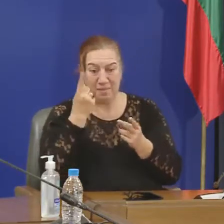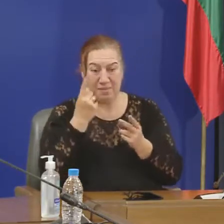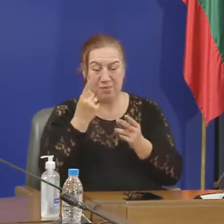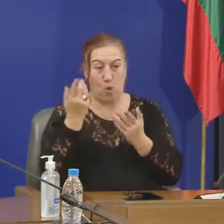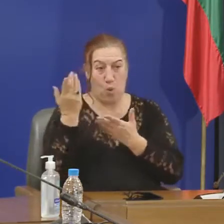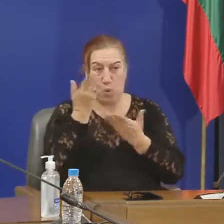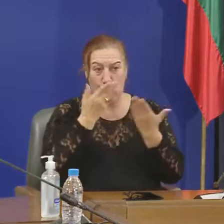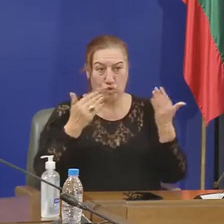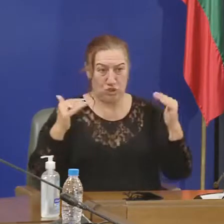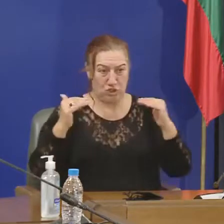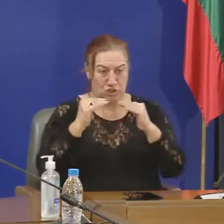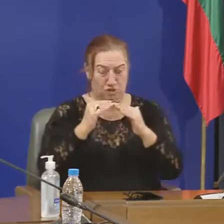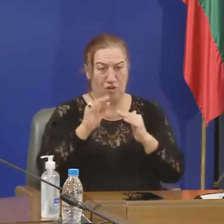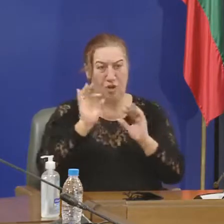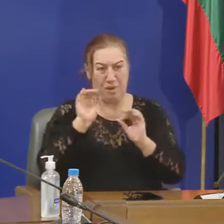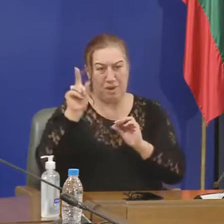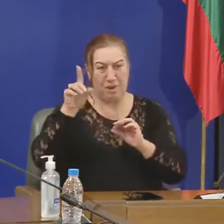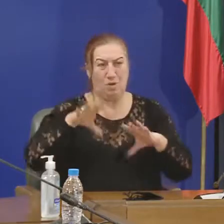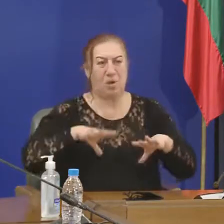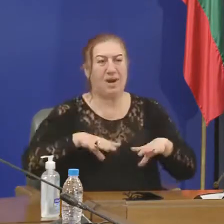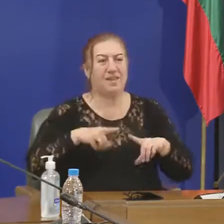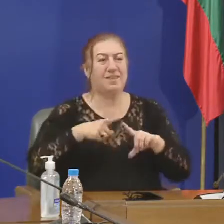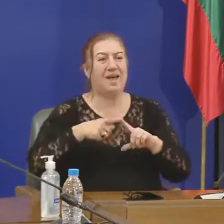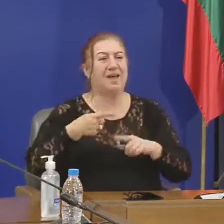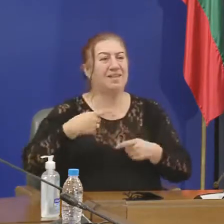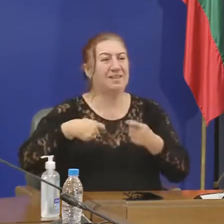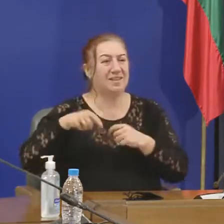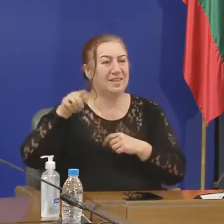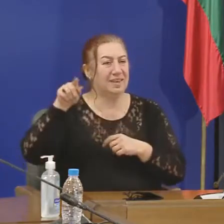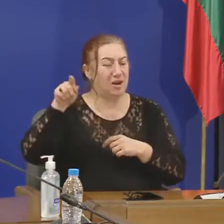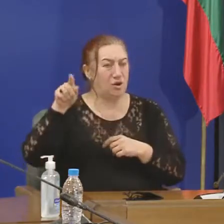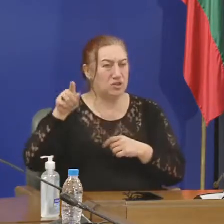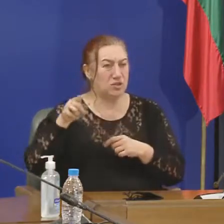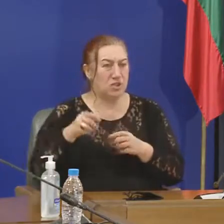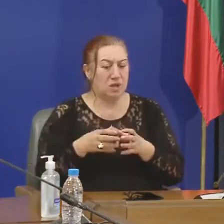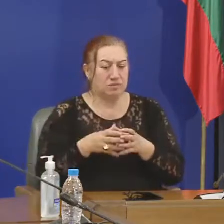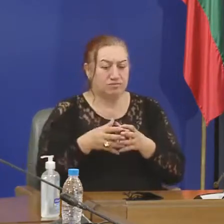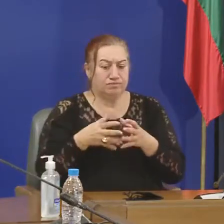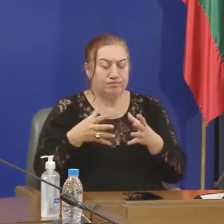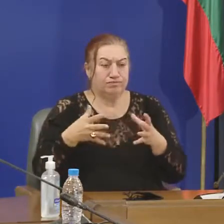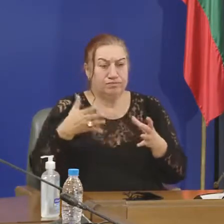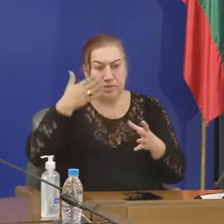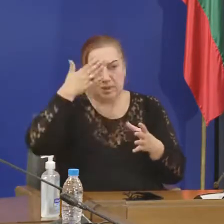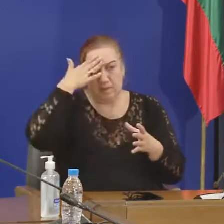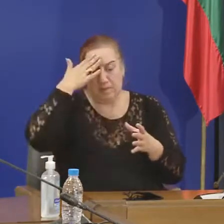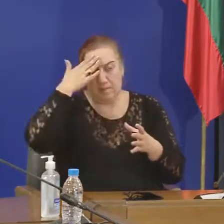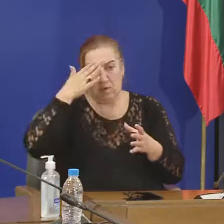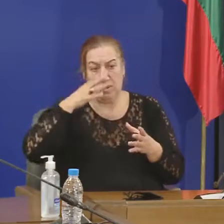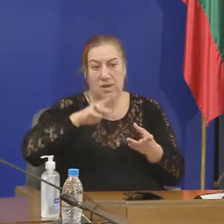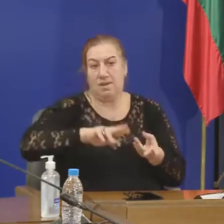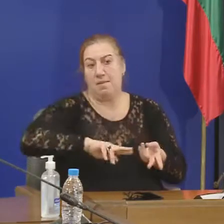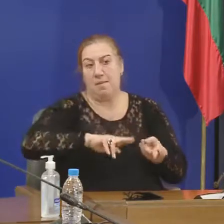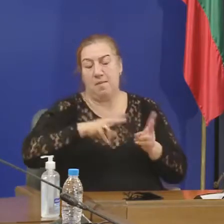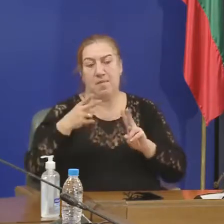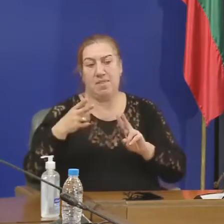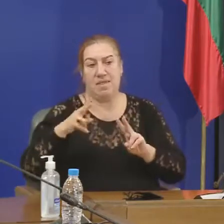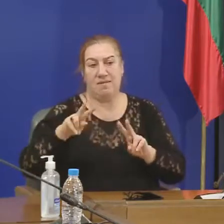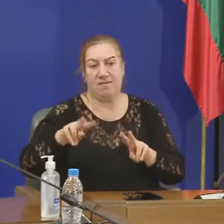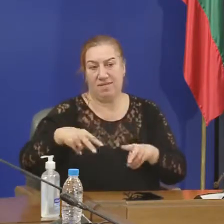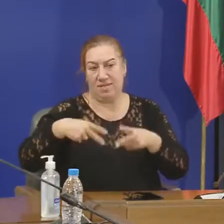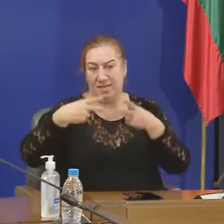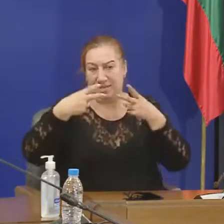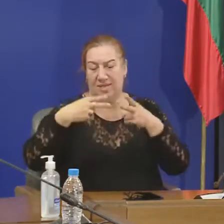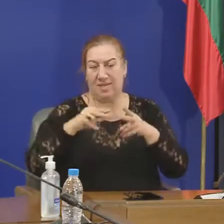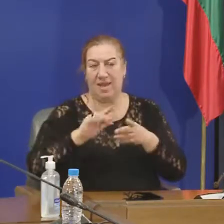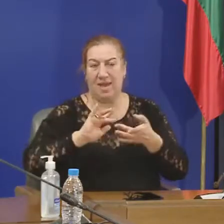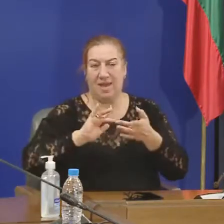бяха случаите в Търговище, когато имаше подадени голям брой заявления за преминаване в електронна среда, голям брой молби за отпуск. Очевидно беше